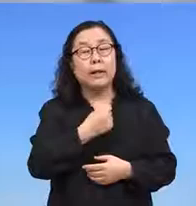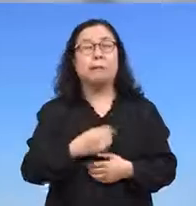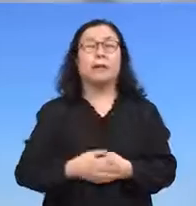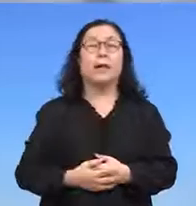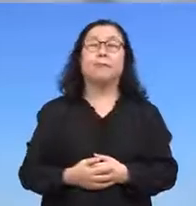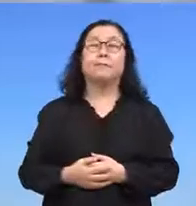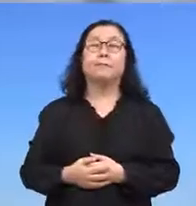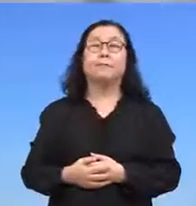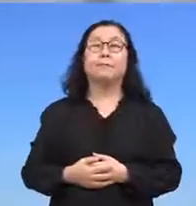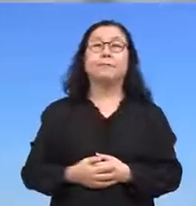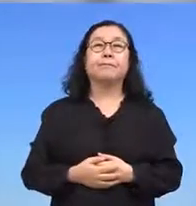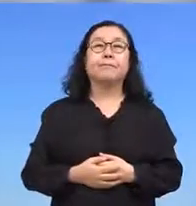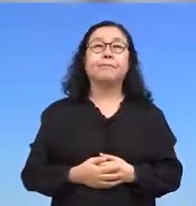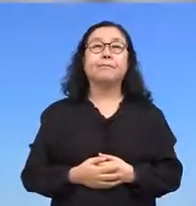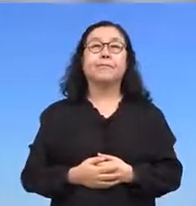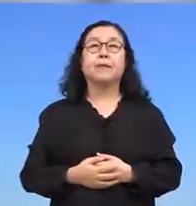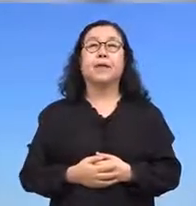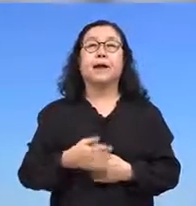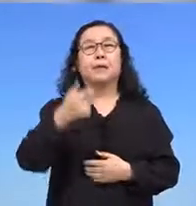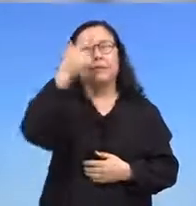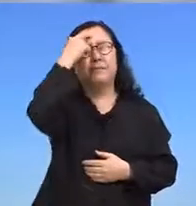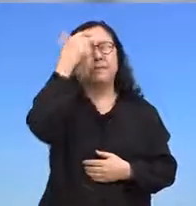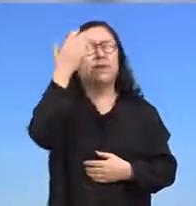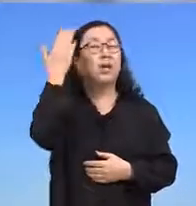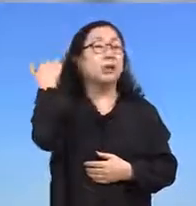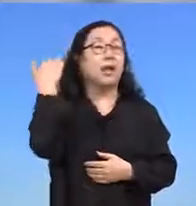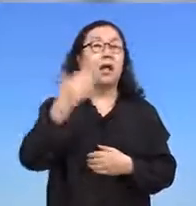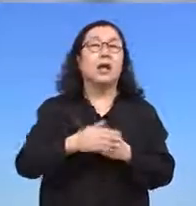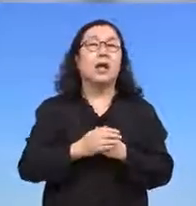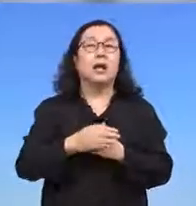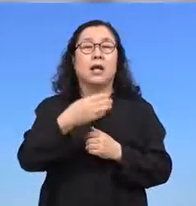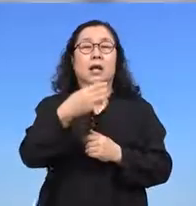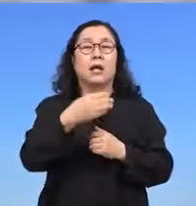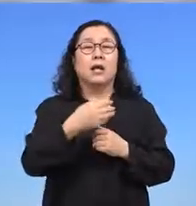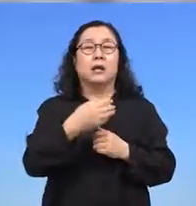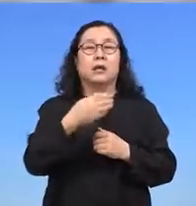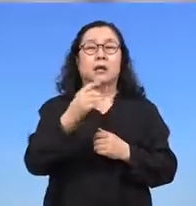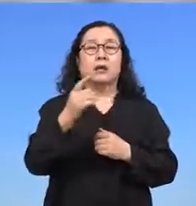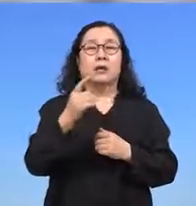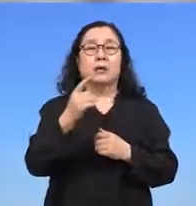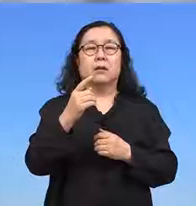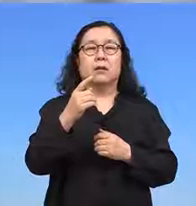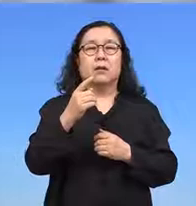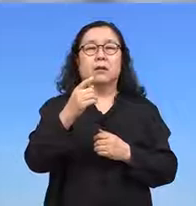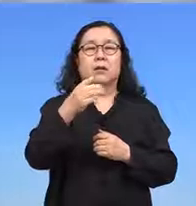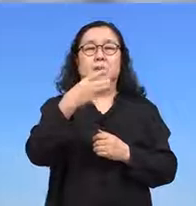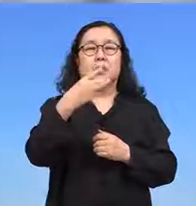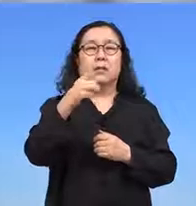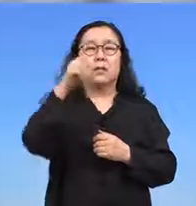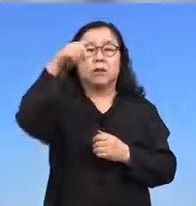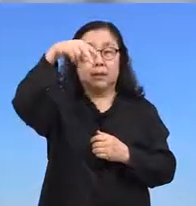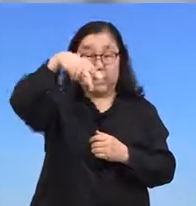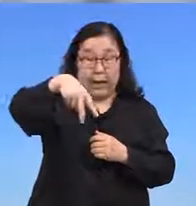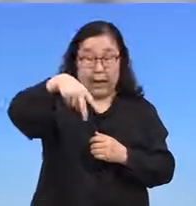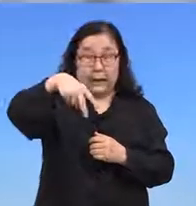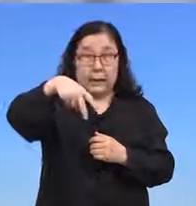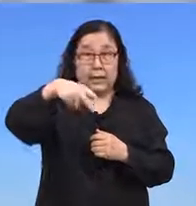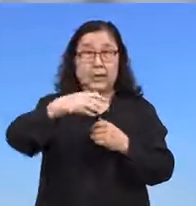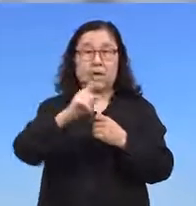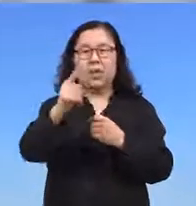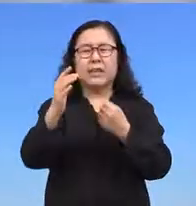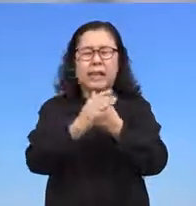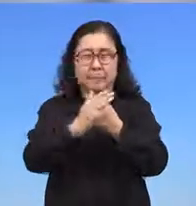좀 삼았으면 합니다. 예전에 제가 데이빗 시멘즈가 쓴 탓이라는